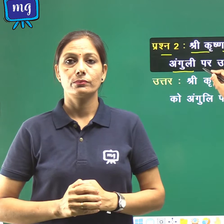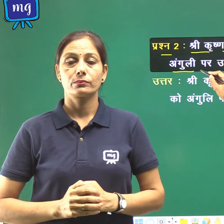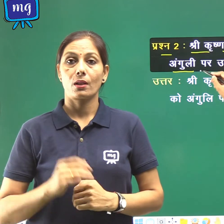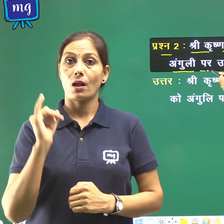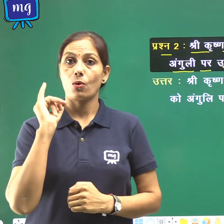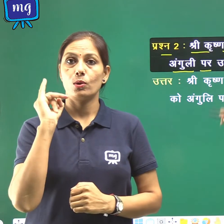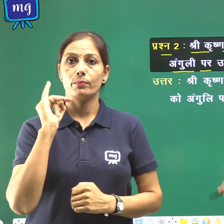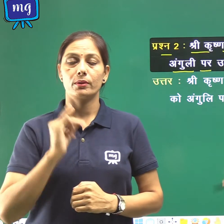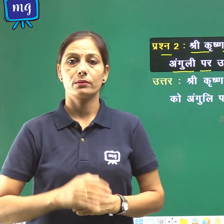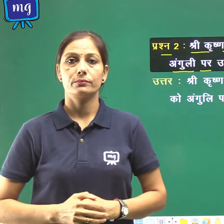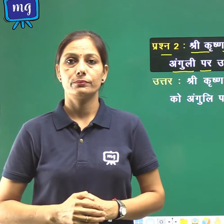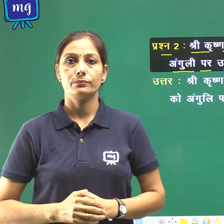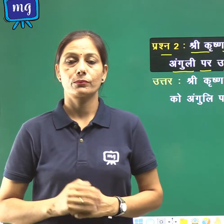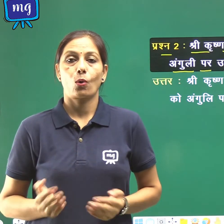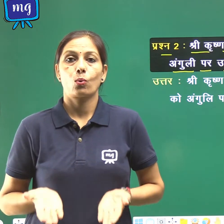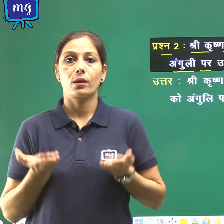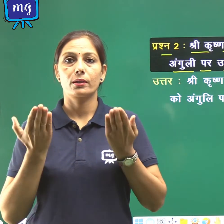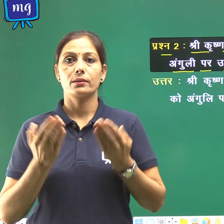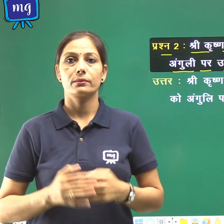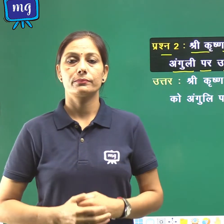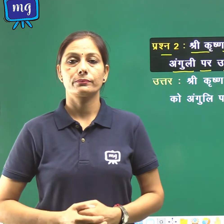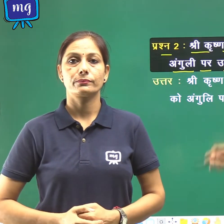अंगुली पर उठाया था?